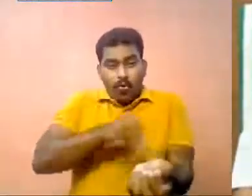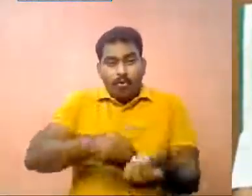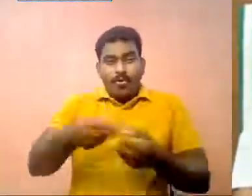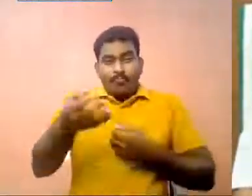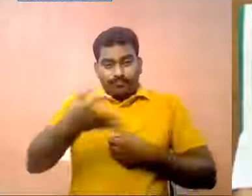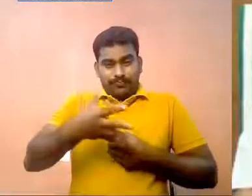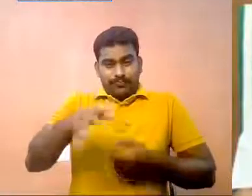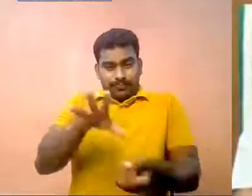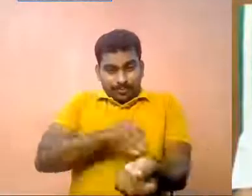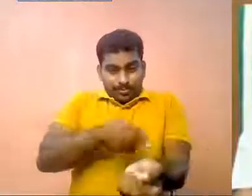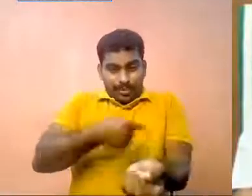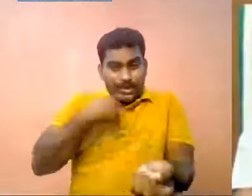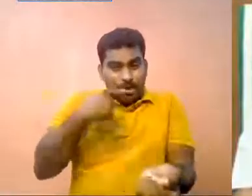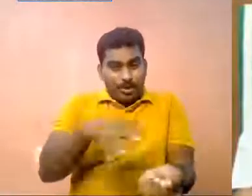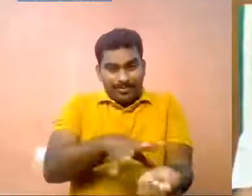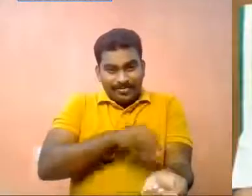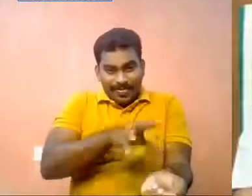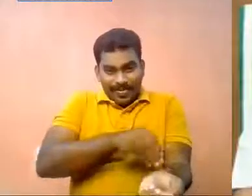ചെയ്യേണ്ടവർ